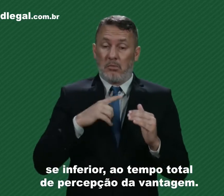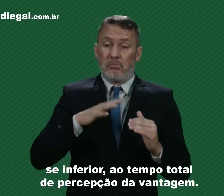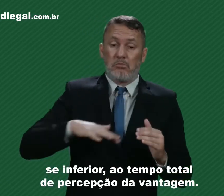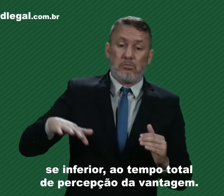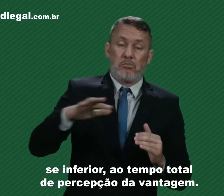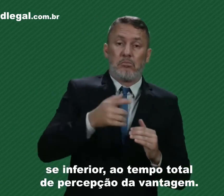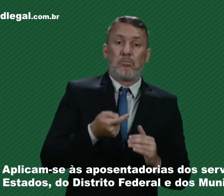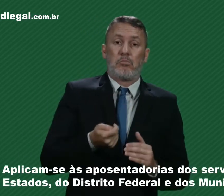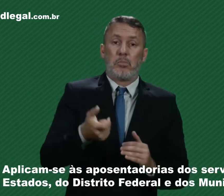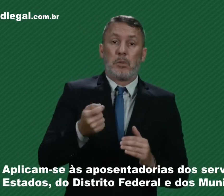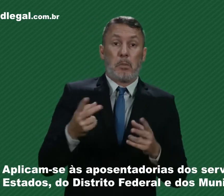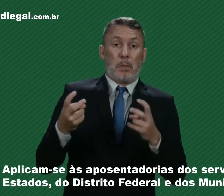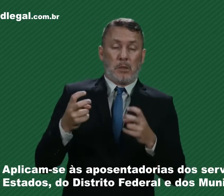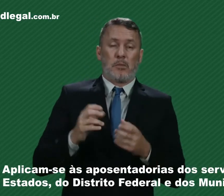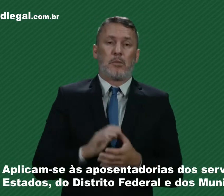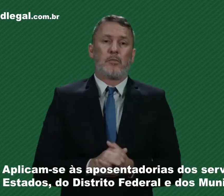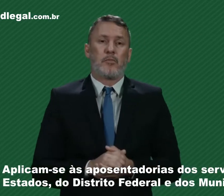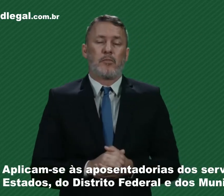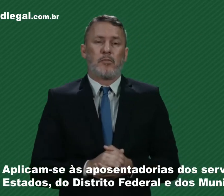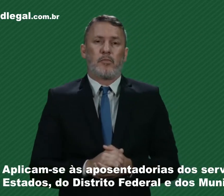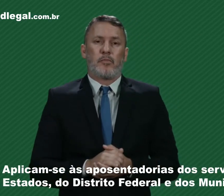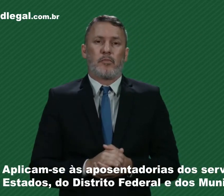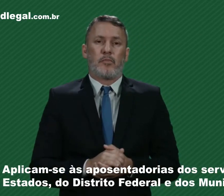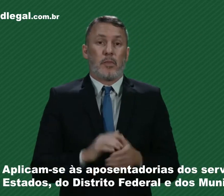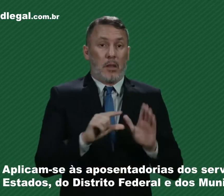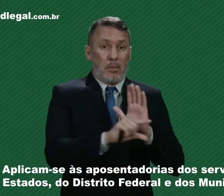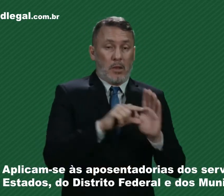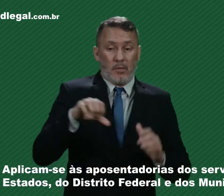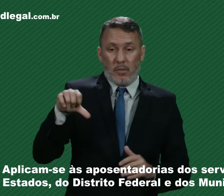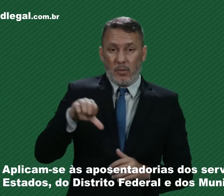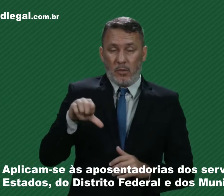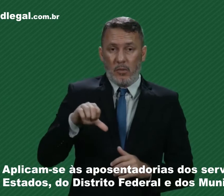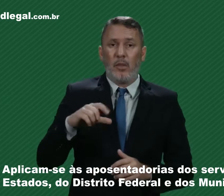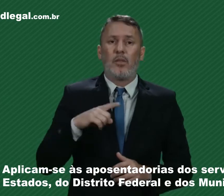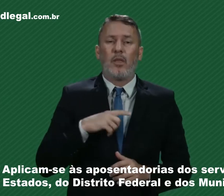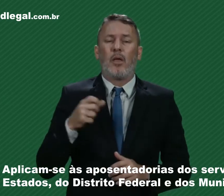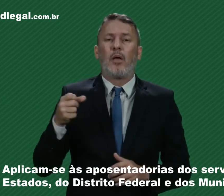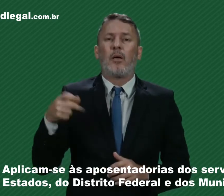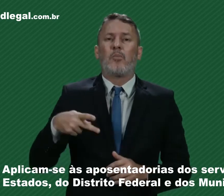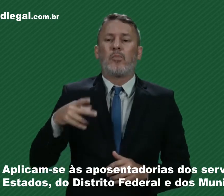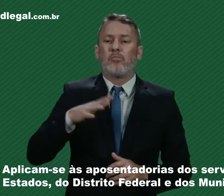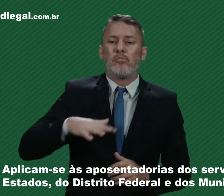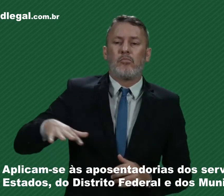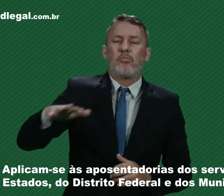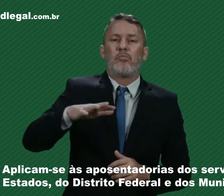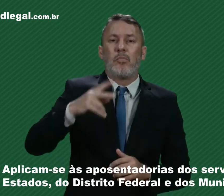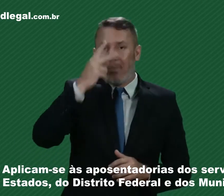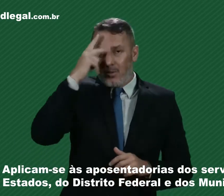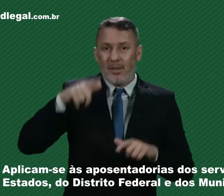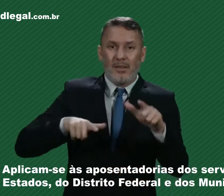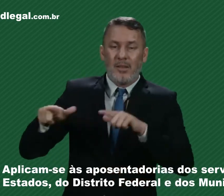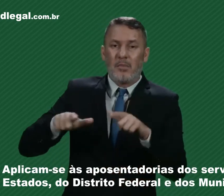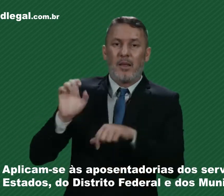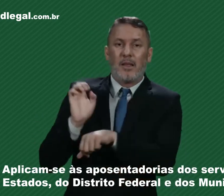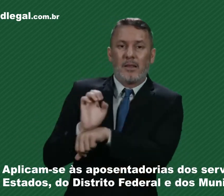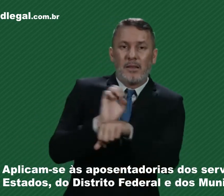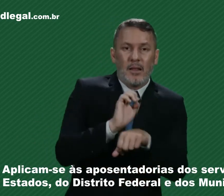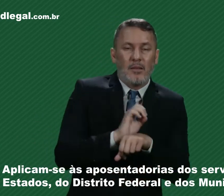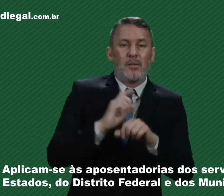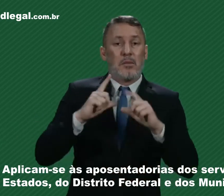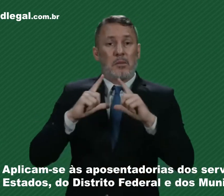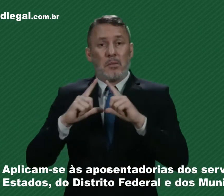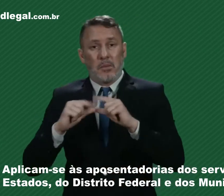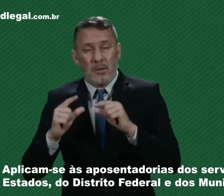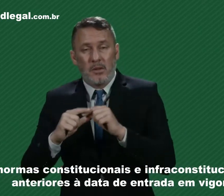percepção da vantagem. Parágrafo 9º. Aplicam-se às aposentadorias dos servidores dos Estados, do Distrito Federal e